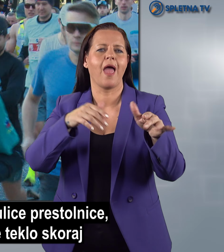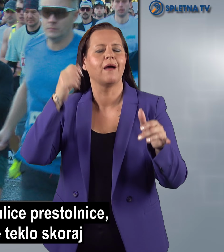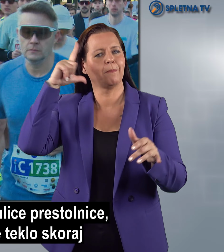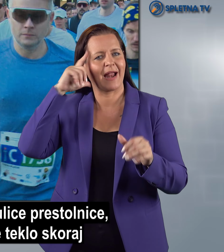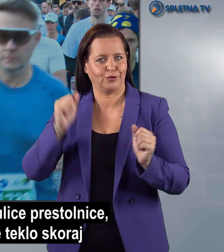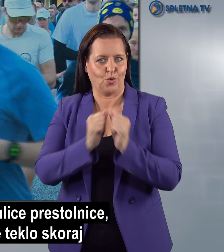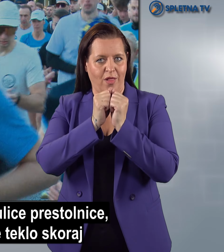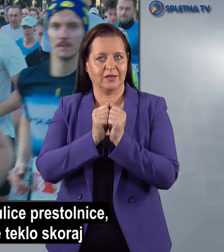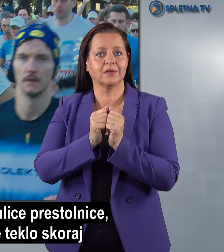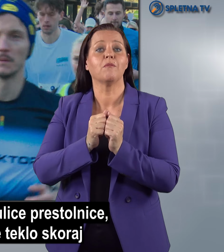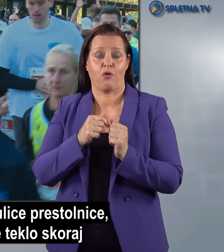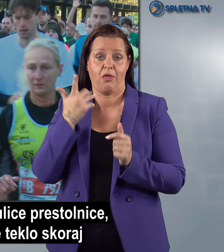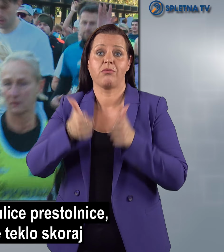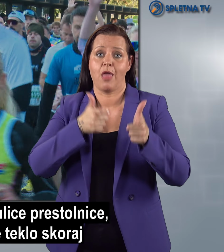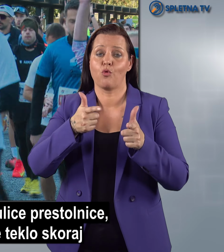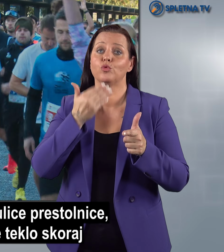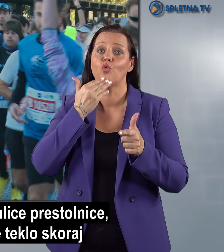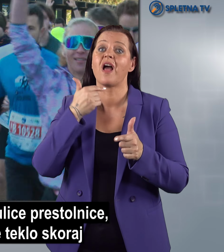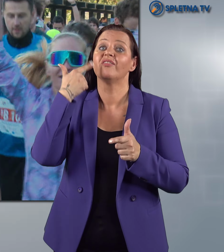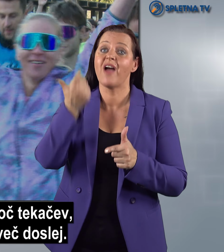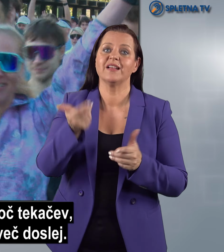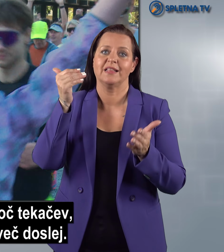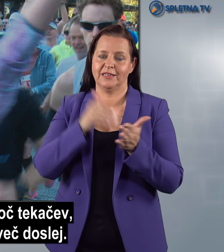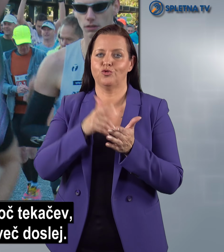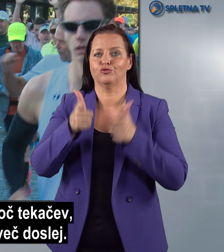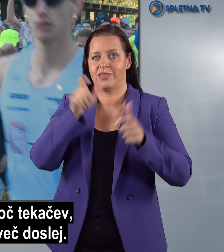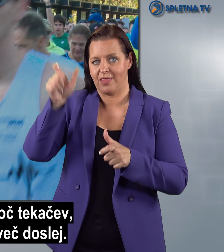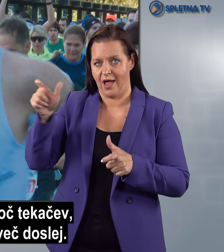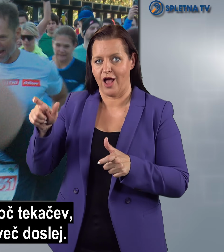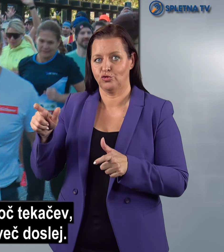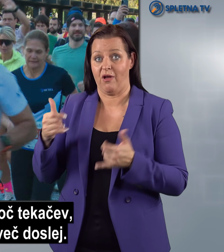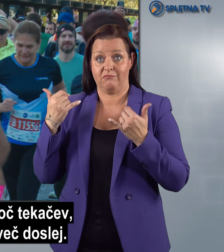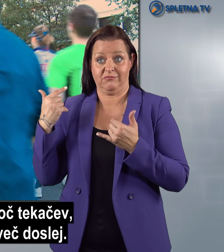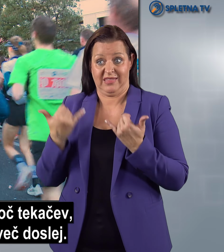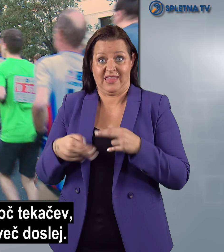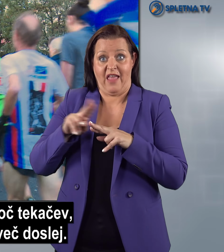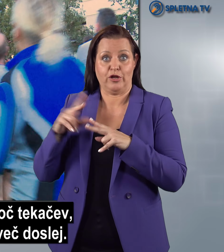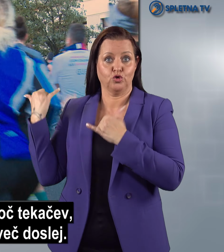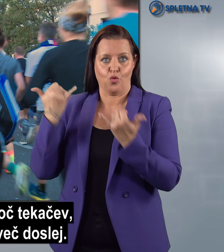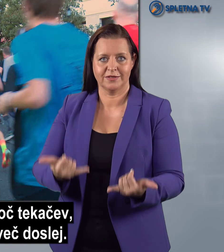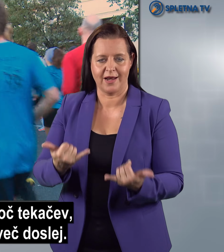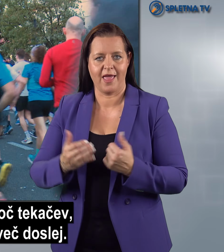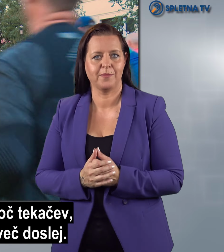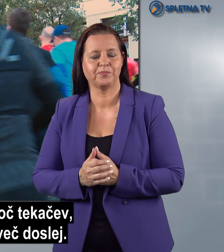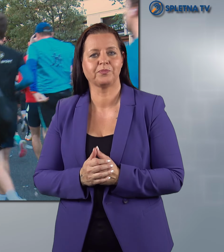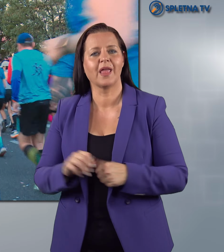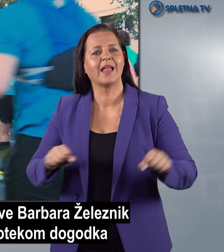prestolnice, po katerih je teklo skoraj 20.000 tekačev, kar je največ